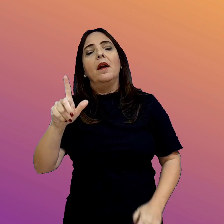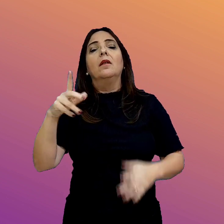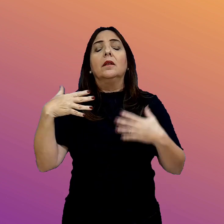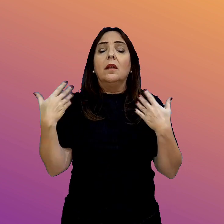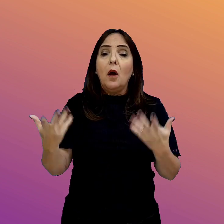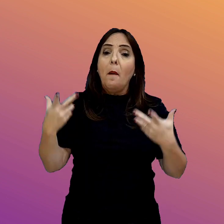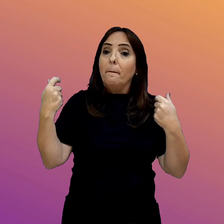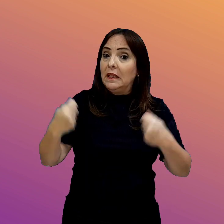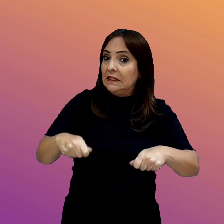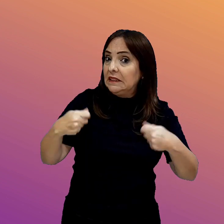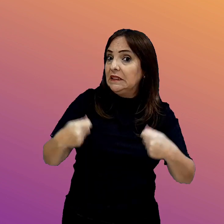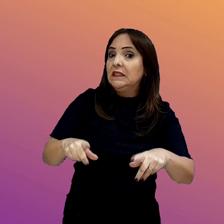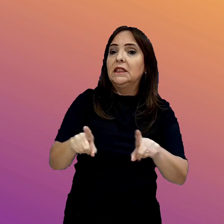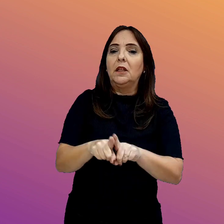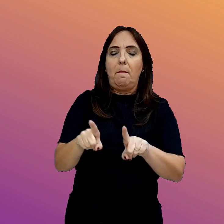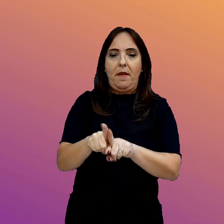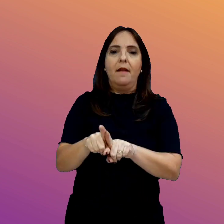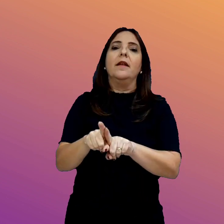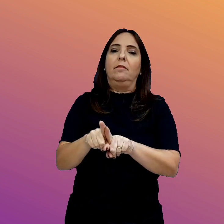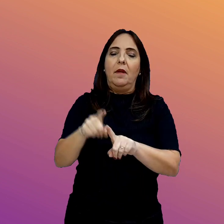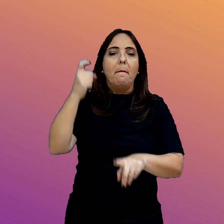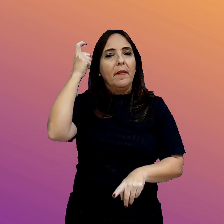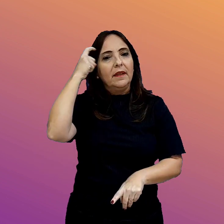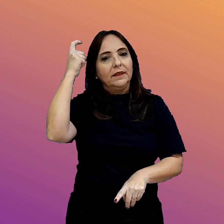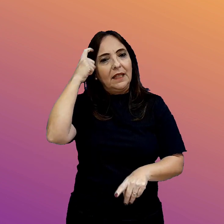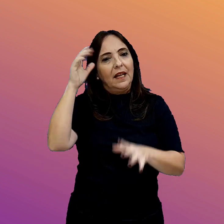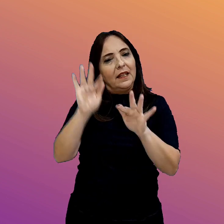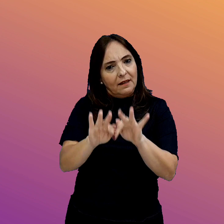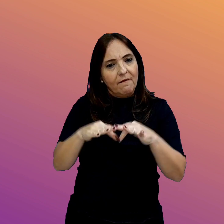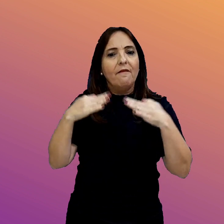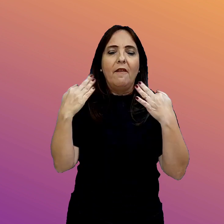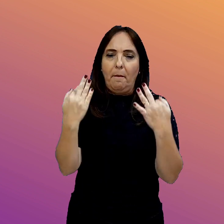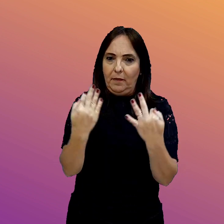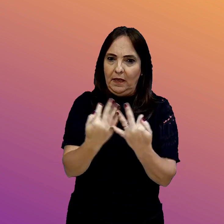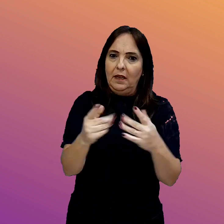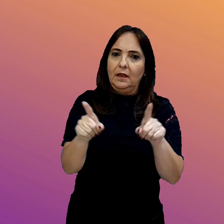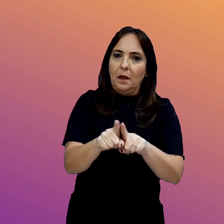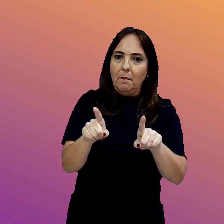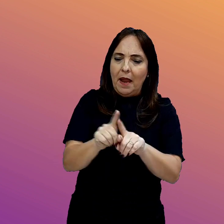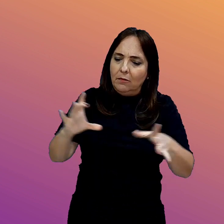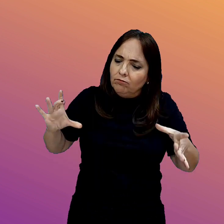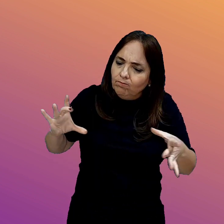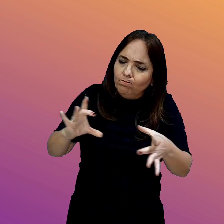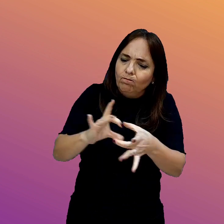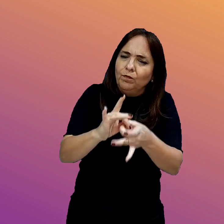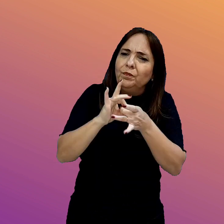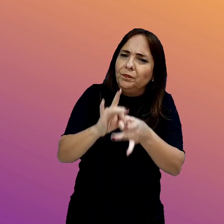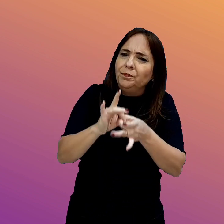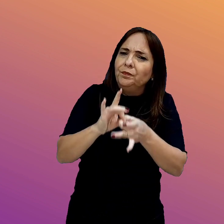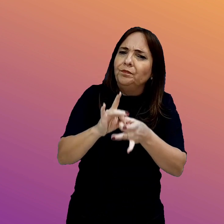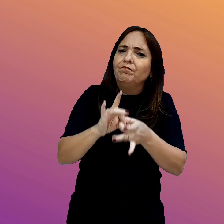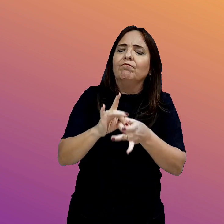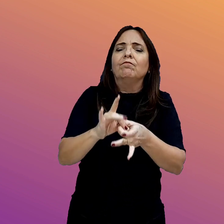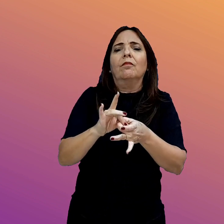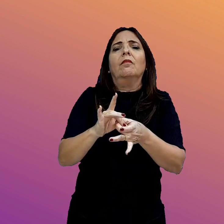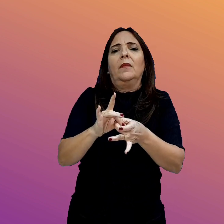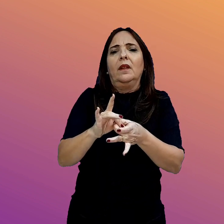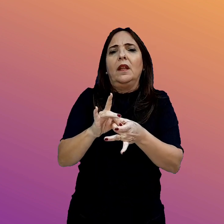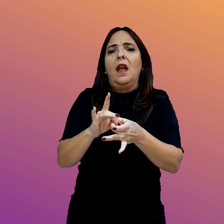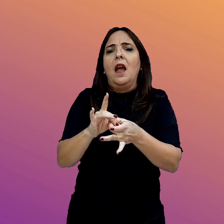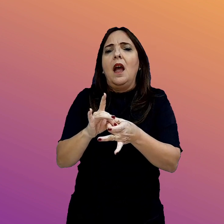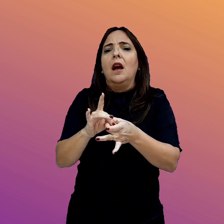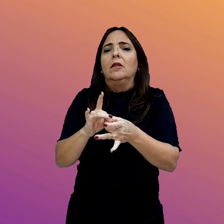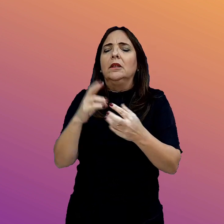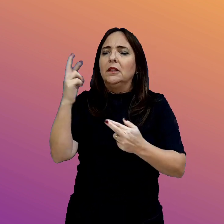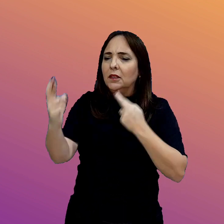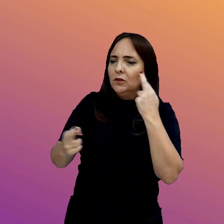olhos voltados para essa família estendida, ter os laços sempre, os caminhos sempre abertos, né? As portas